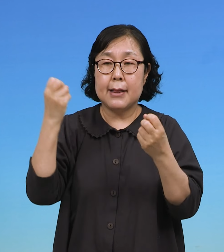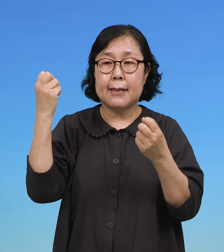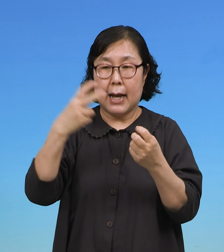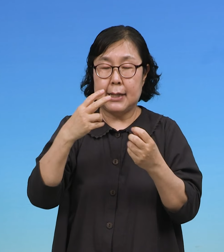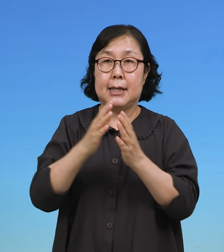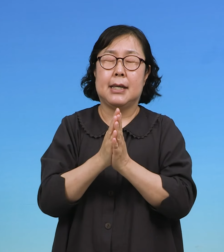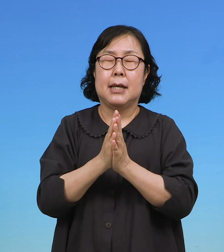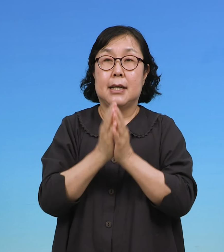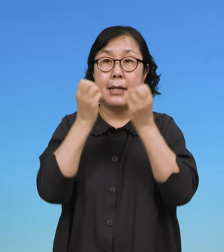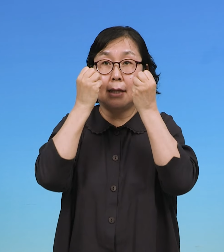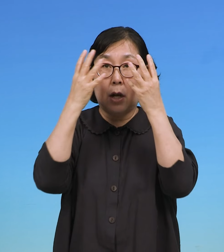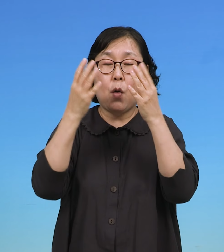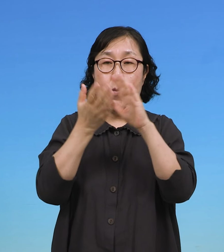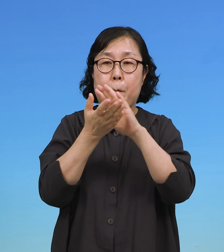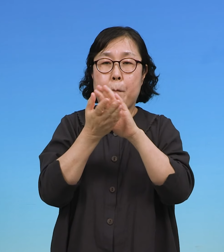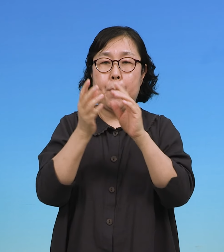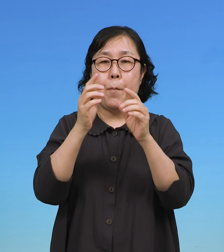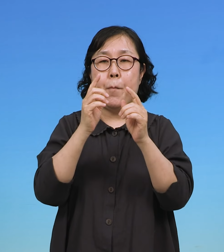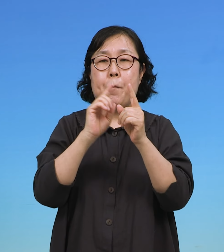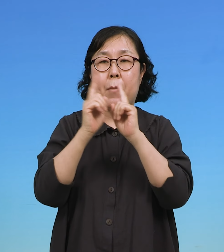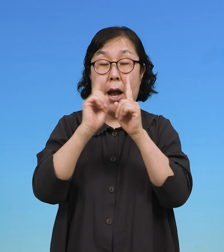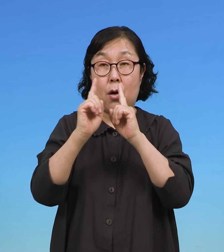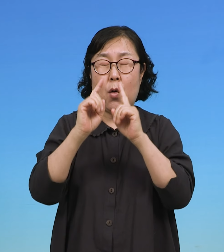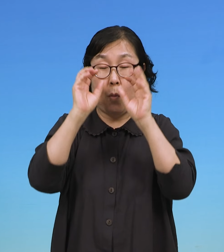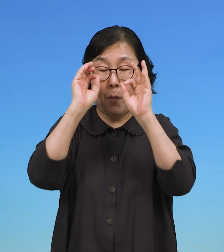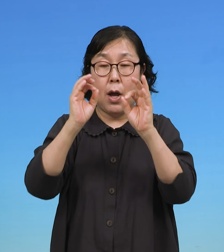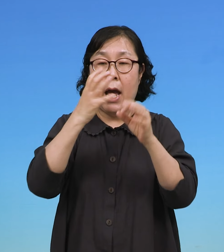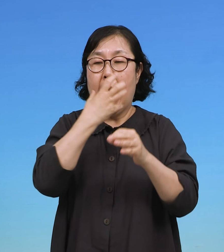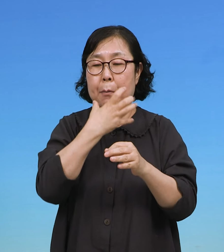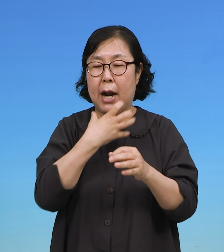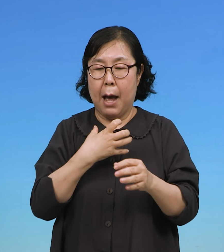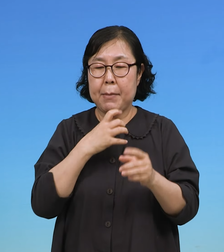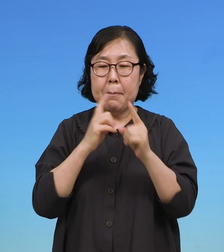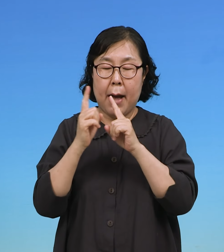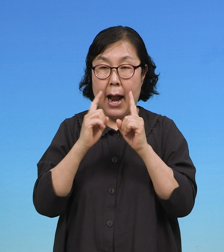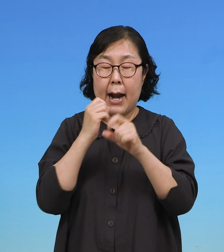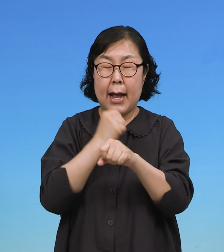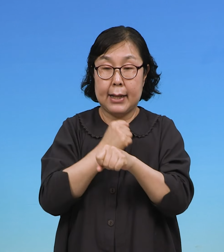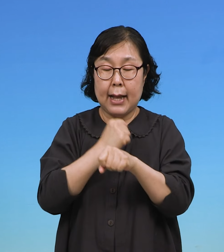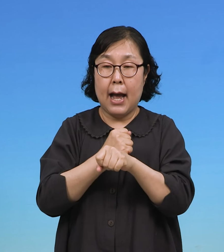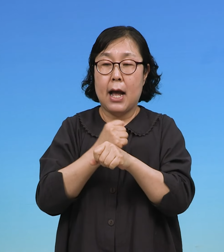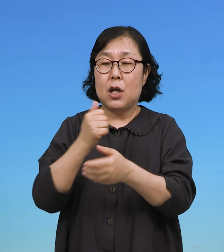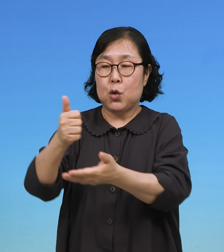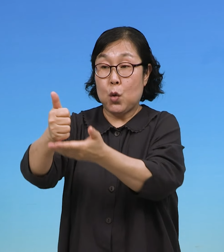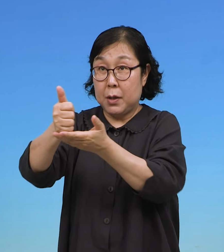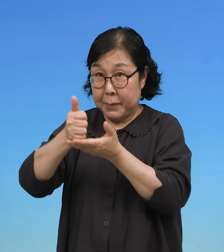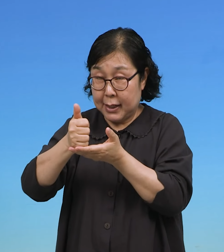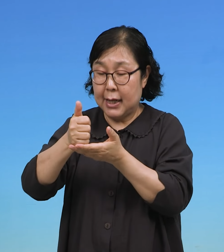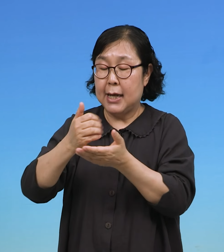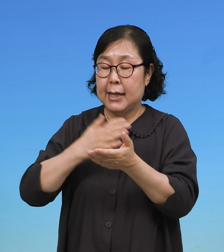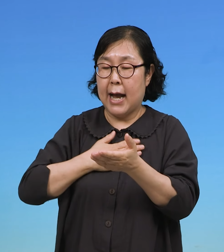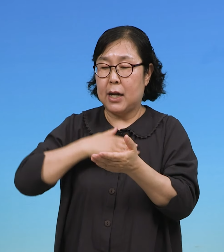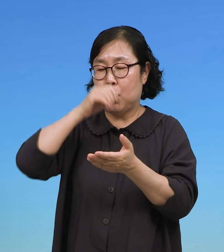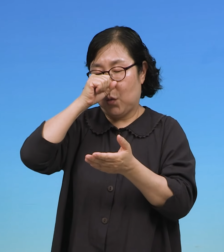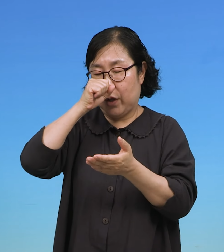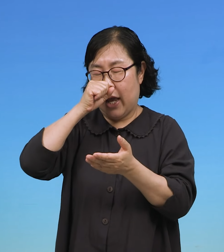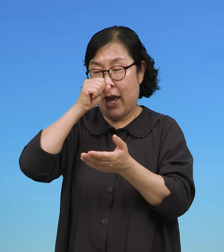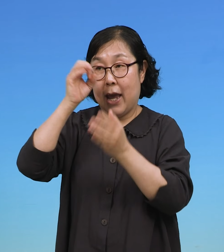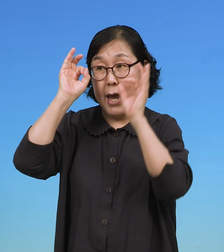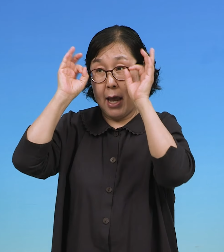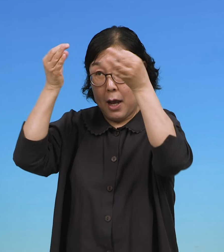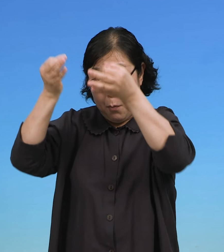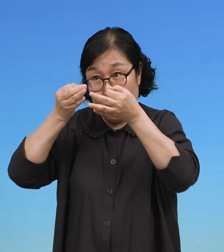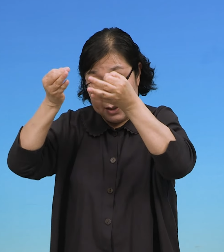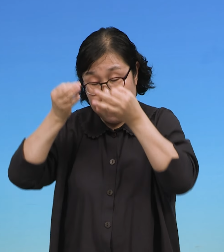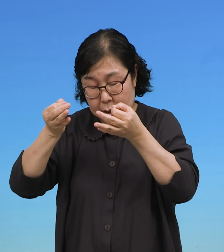세 번역으로 한번 다시 3절입니다. 아브라함이 말하였다. 손님들께서 저를 좋게 보시면 이